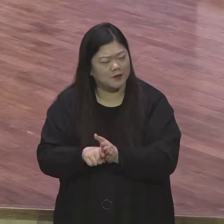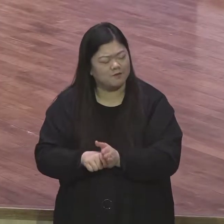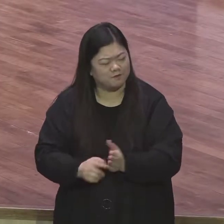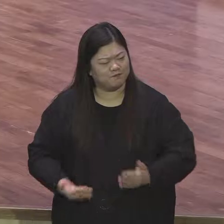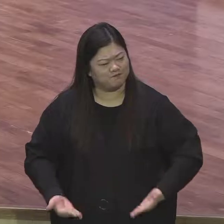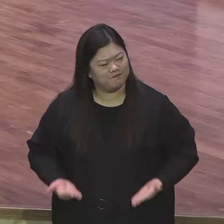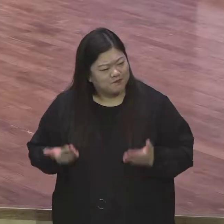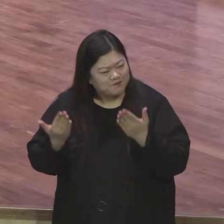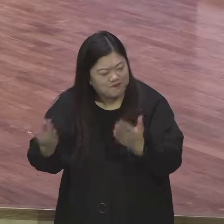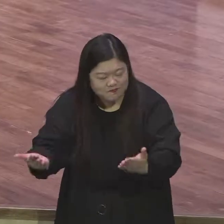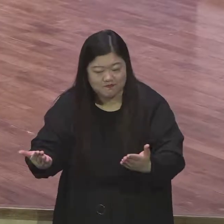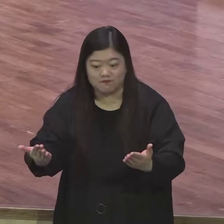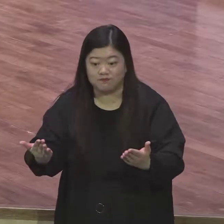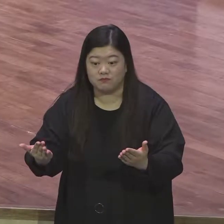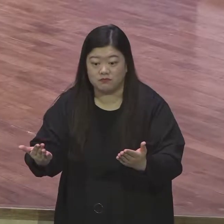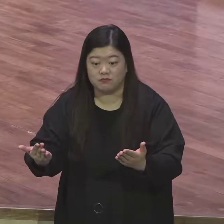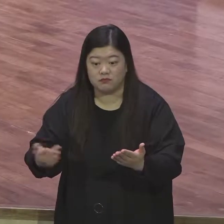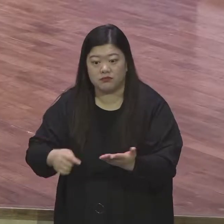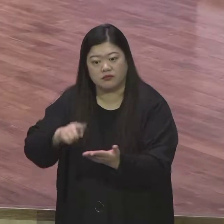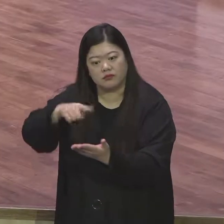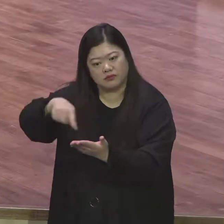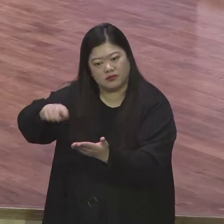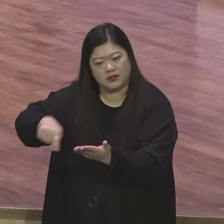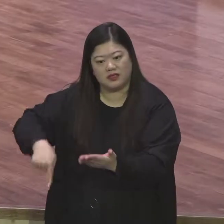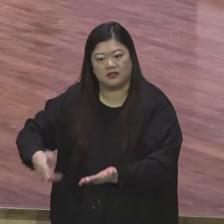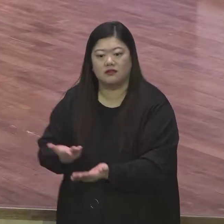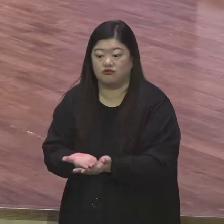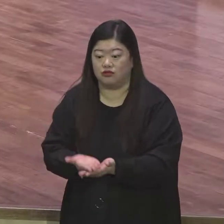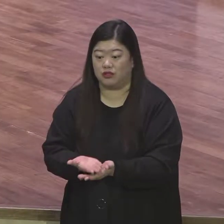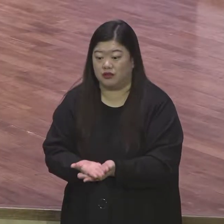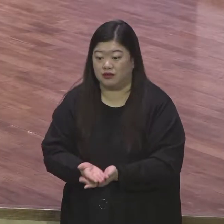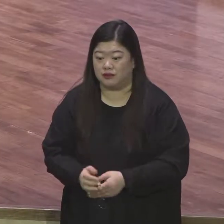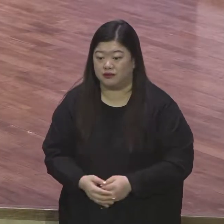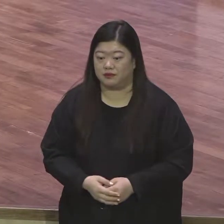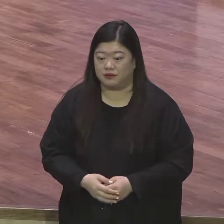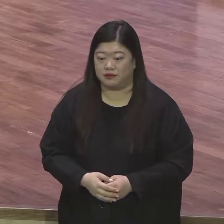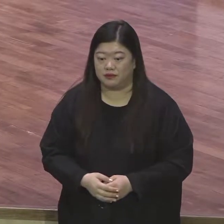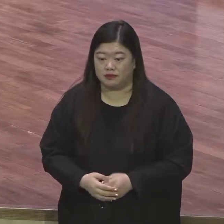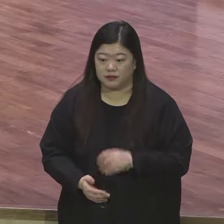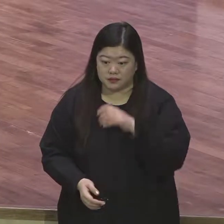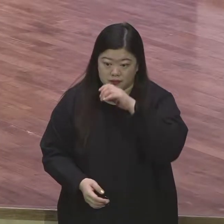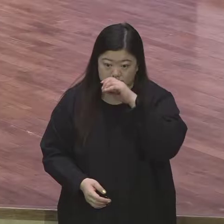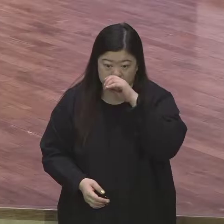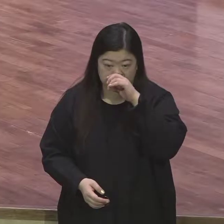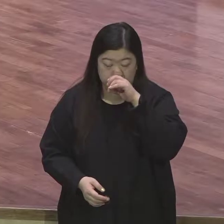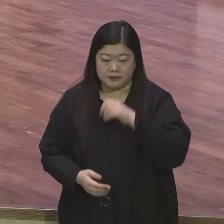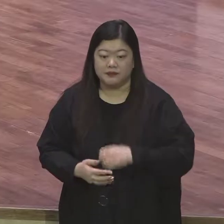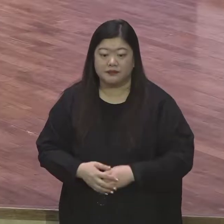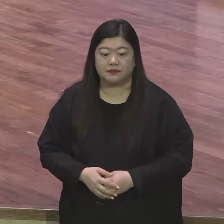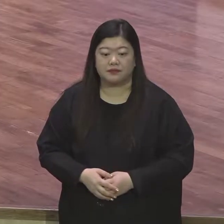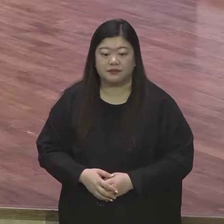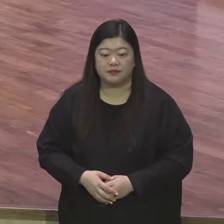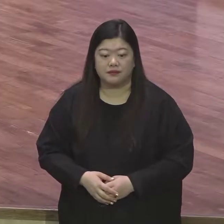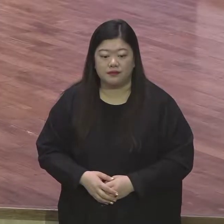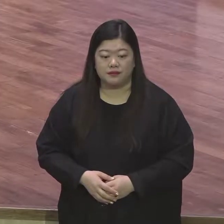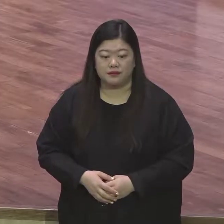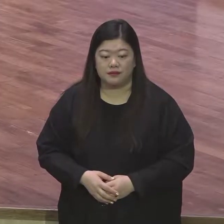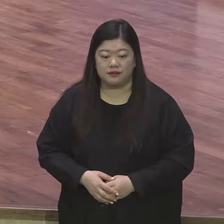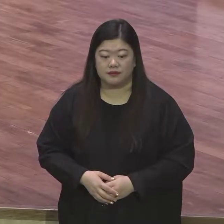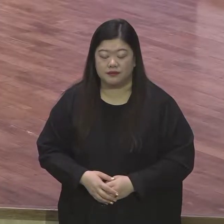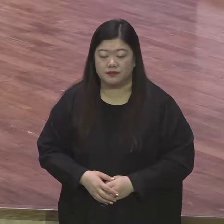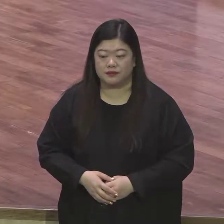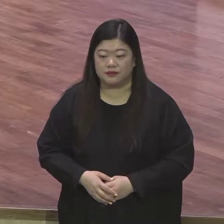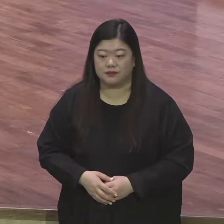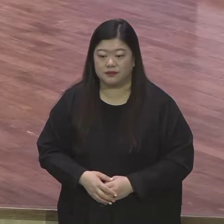구원받은 자로서의 영적 정체성을 회복해야 되겠다. 그 직분을 다 받았어요.